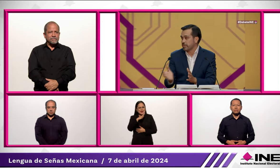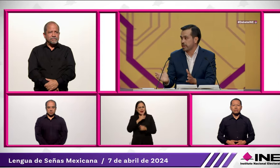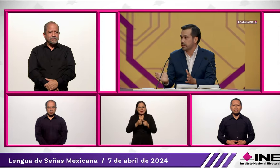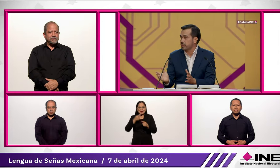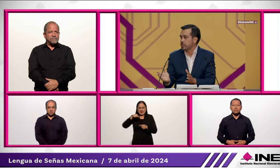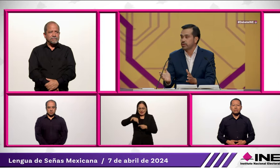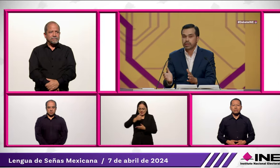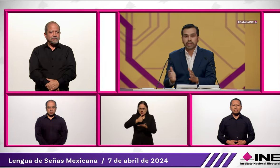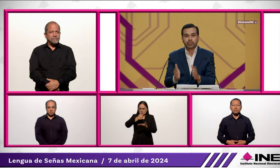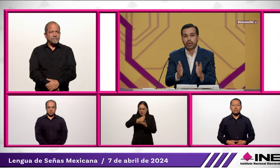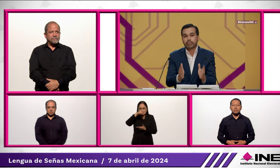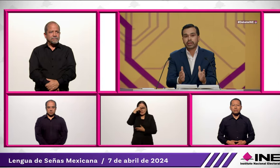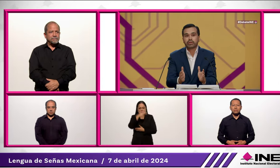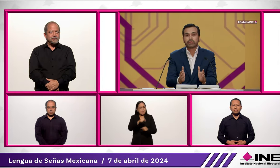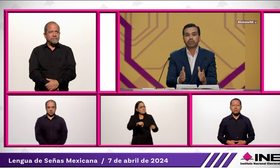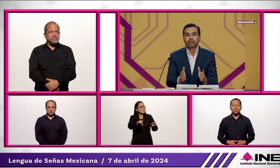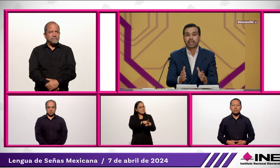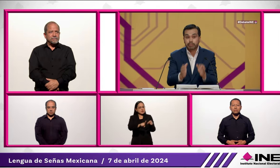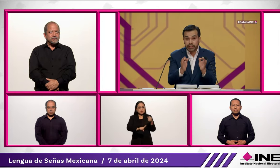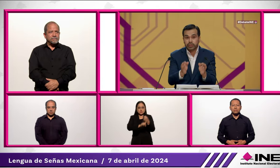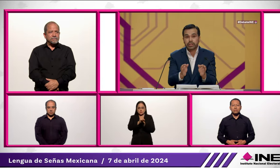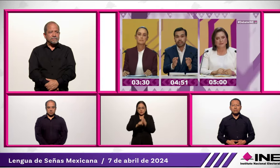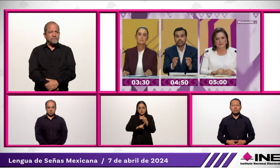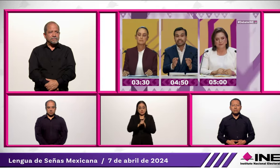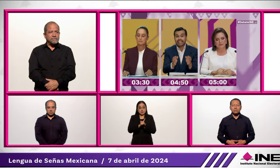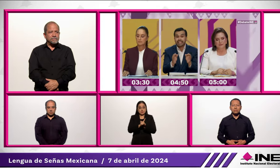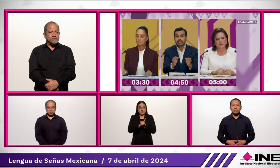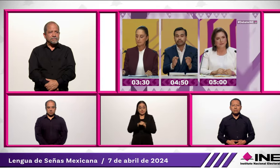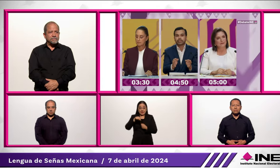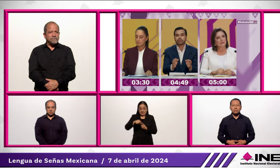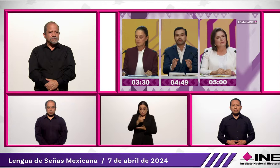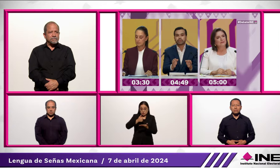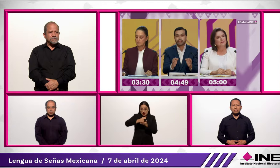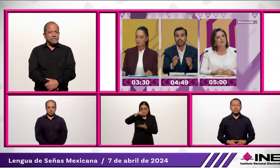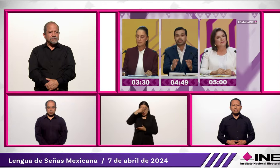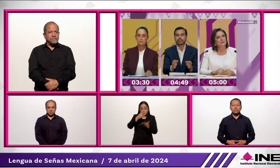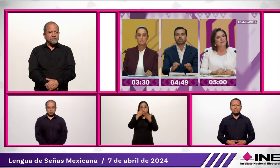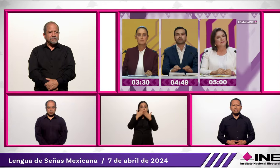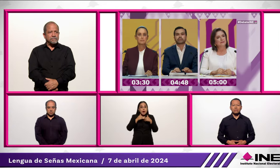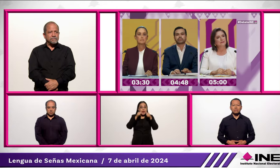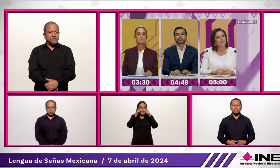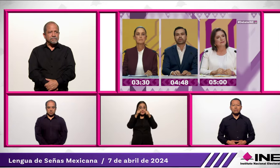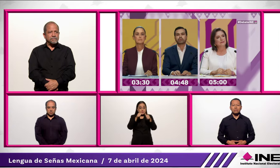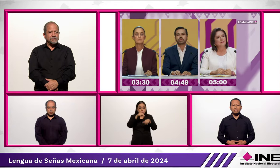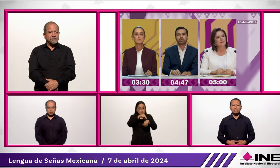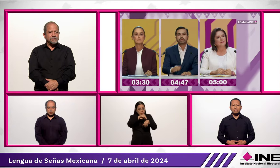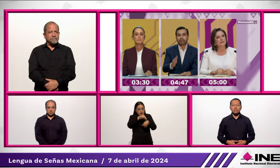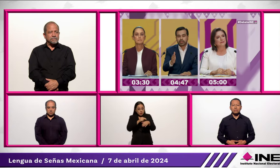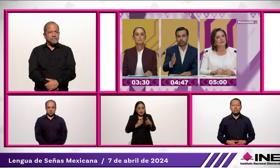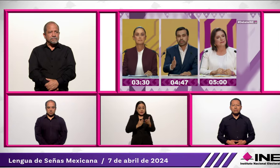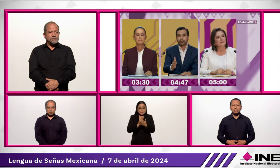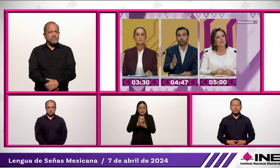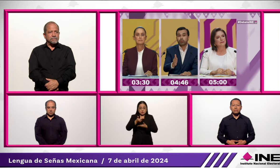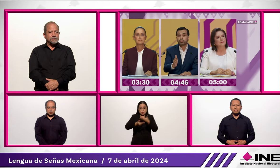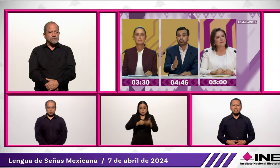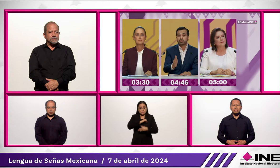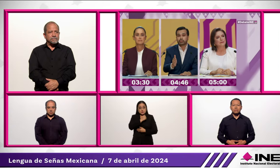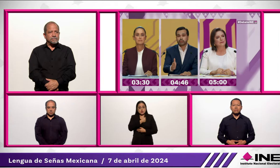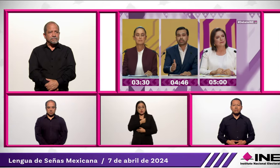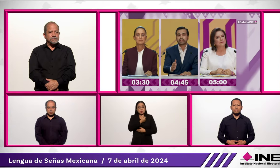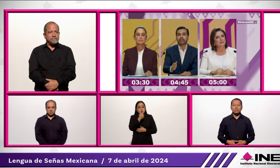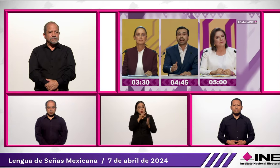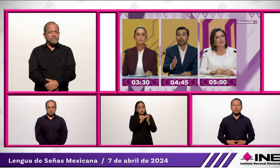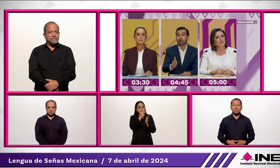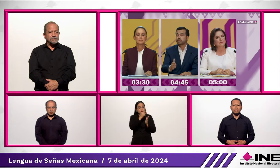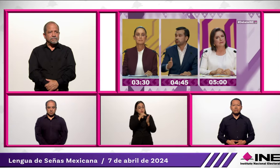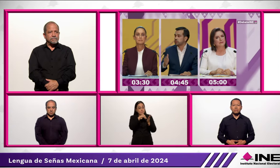en la Ciudad de México. En la Ciudad de México, las personas sin servicio, sin acceso a los servicios de salud, pasaron de ser 1.8